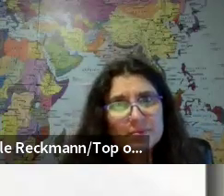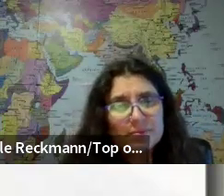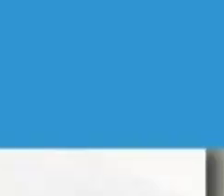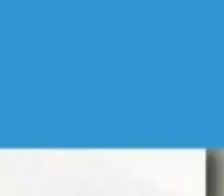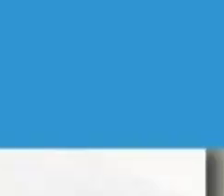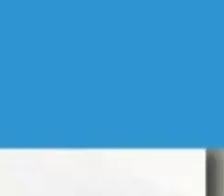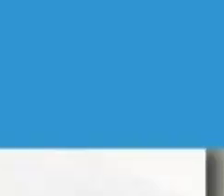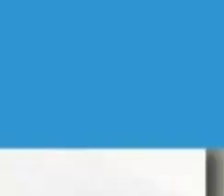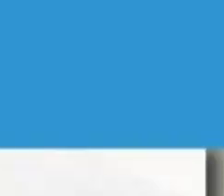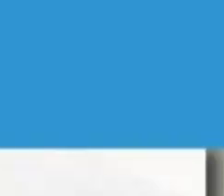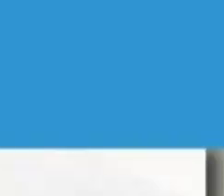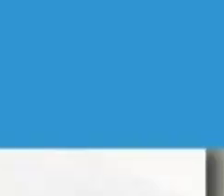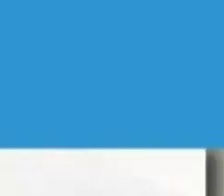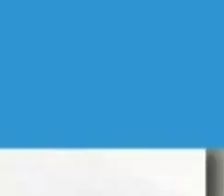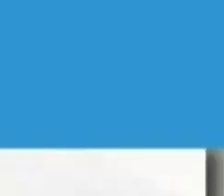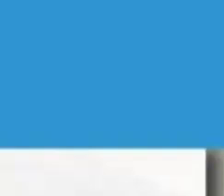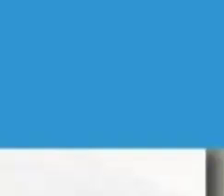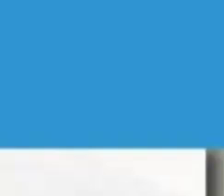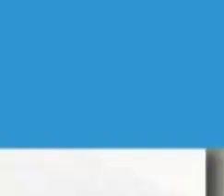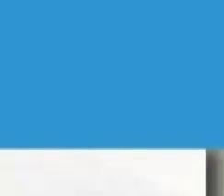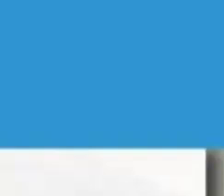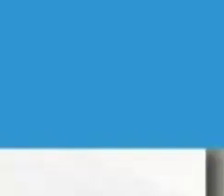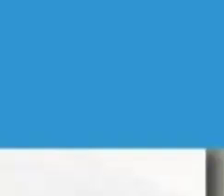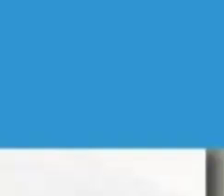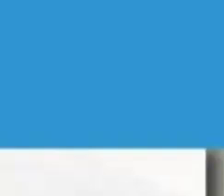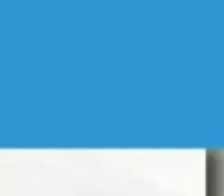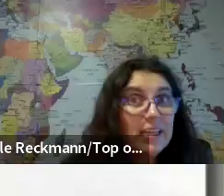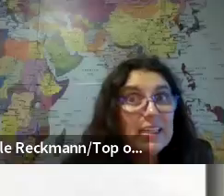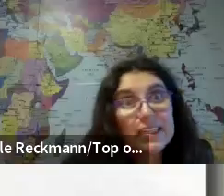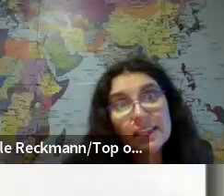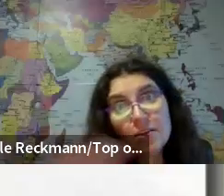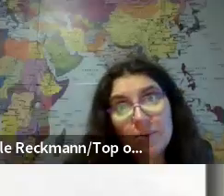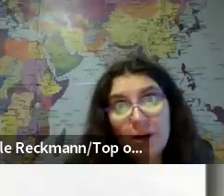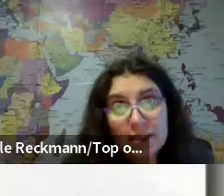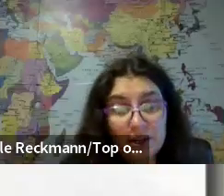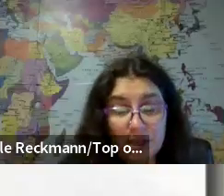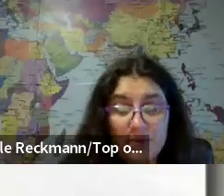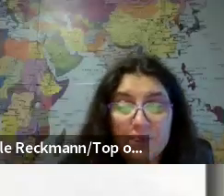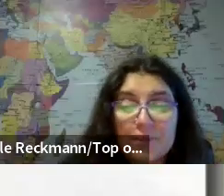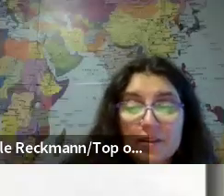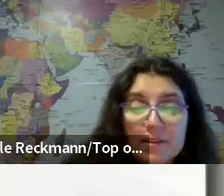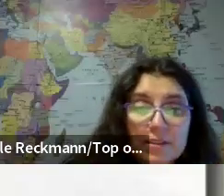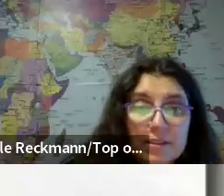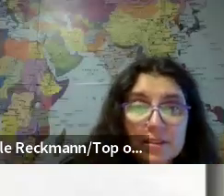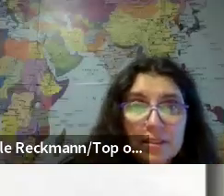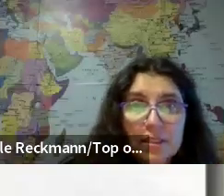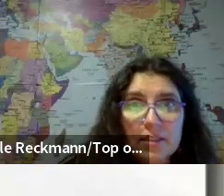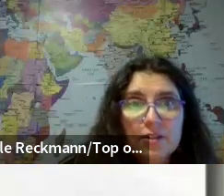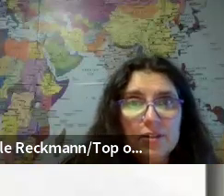¿En recursos humanos? En recursos humanos. Claro, por el nivel de injerencia de lo que vamos a desarrollar.